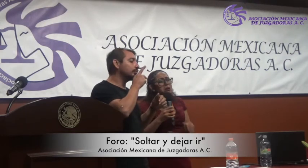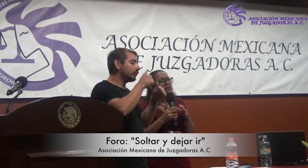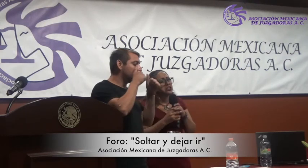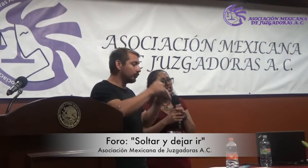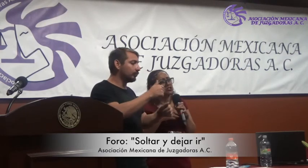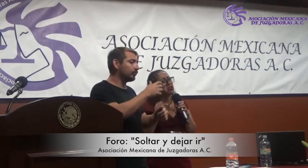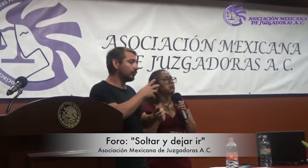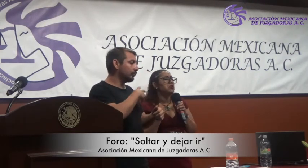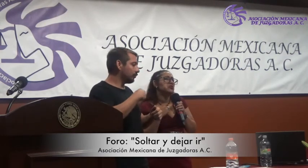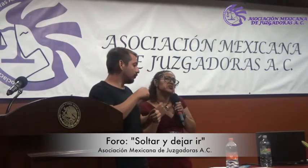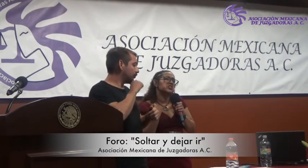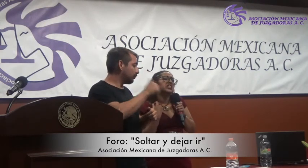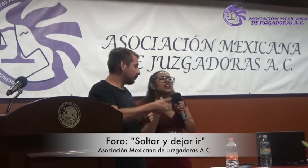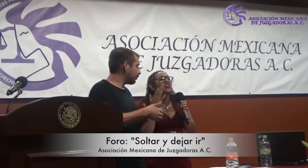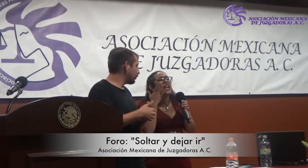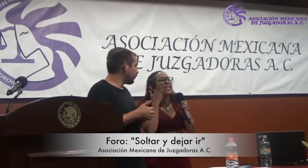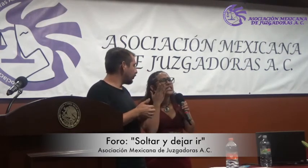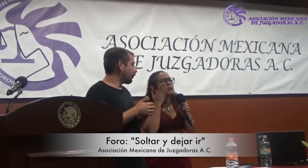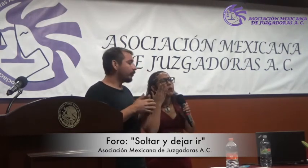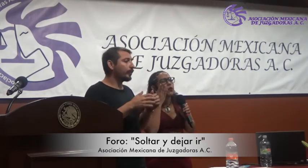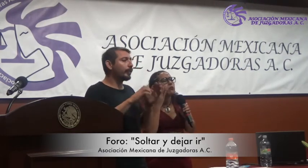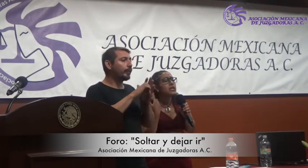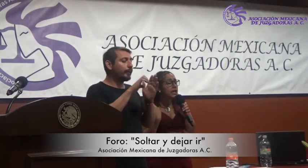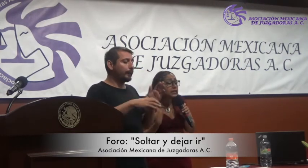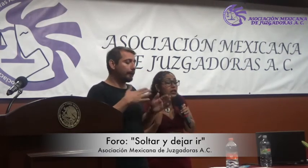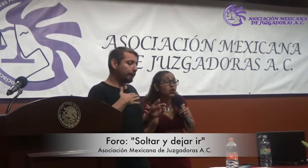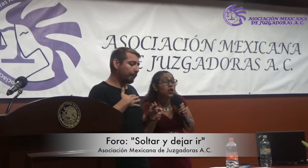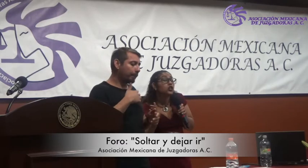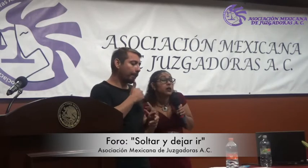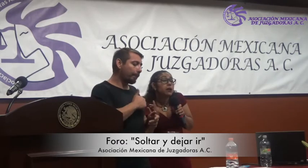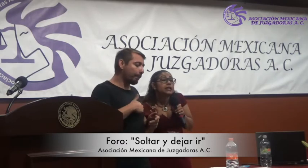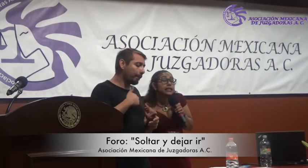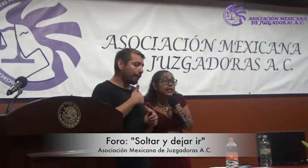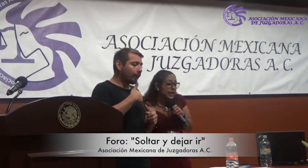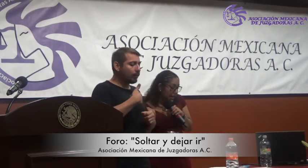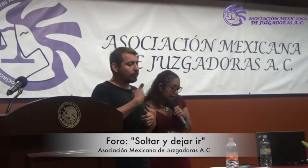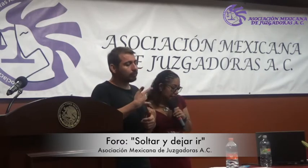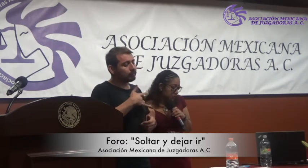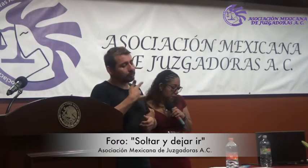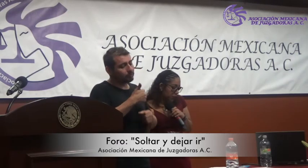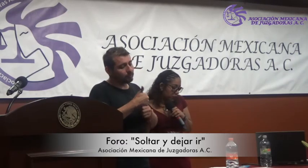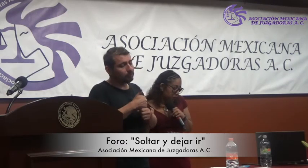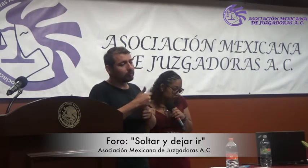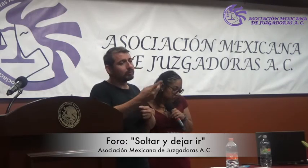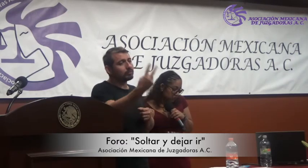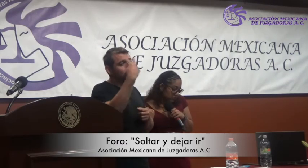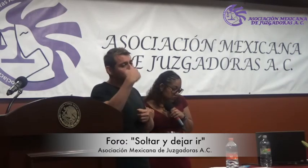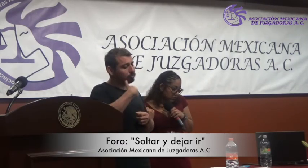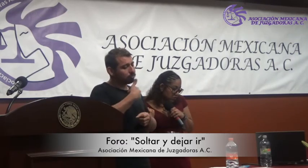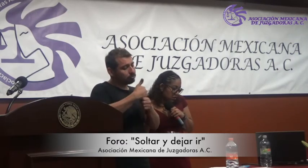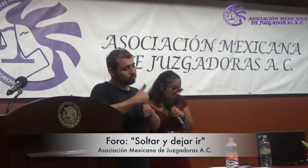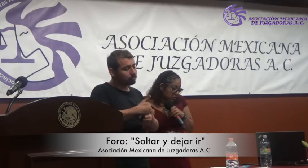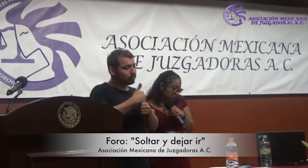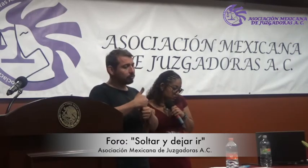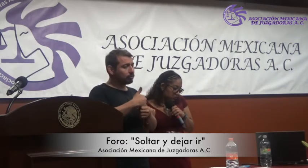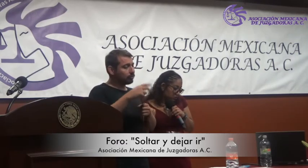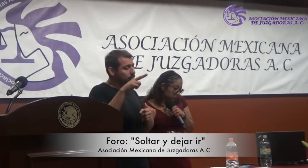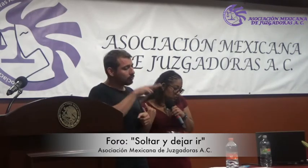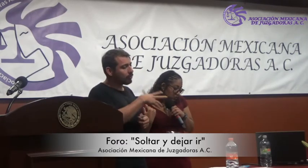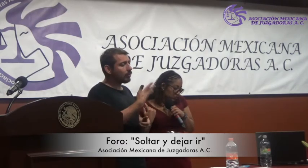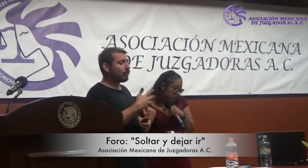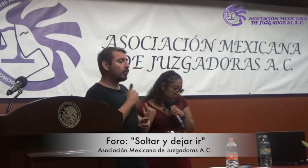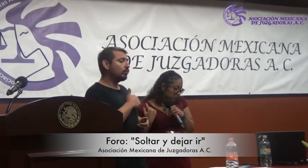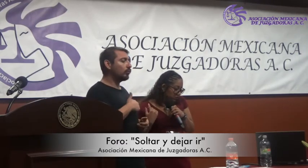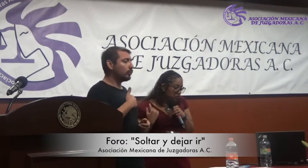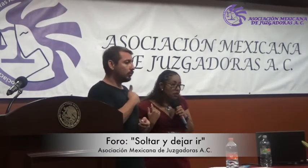Me la paso así, como sintiendo lástima por mí y haciendo que los demás sientan lástima por mí.